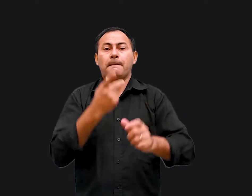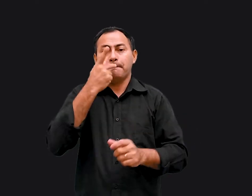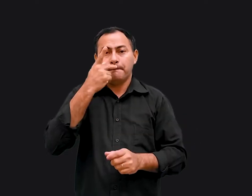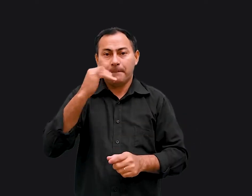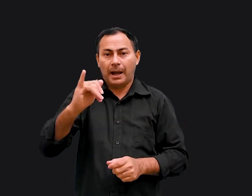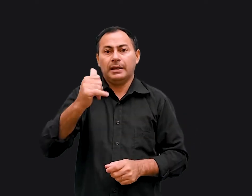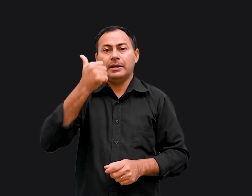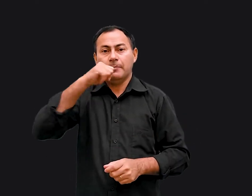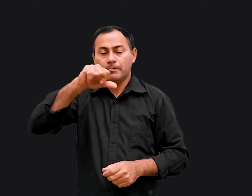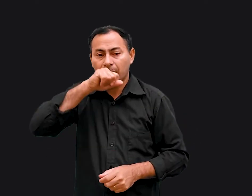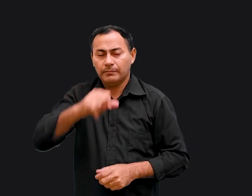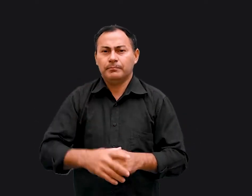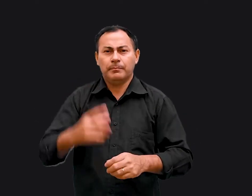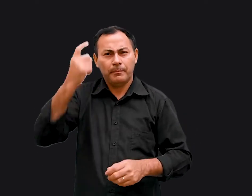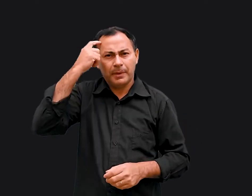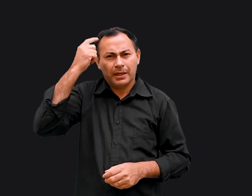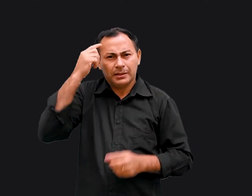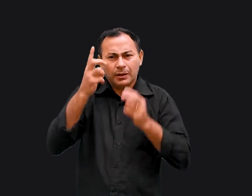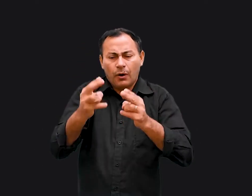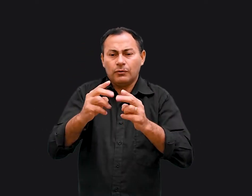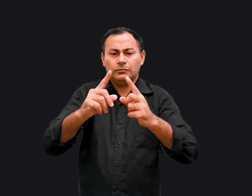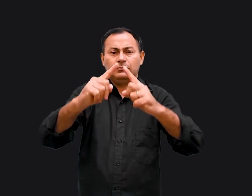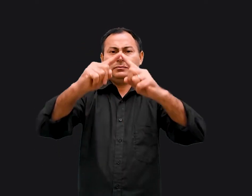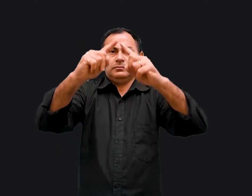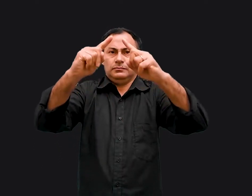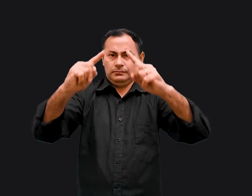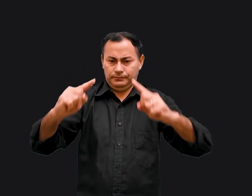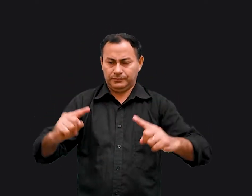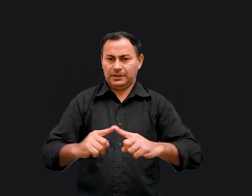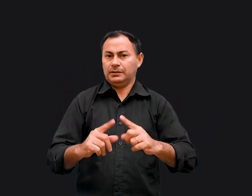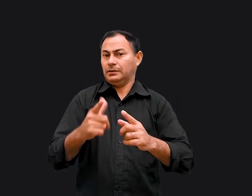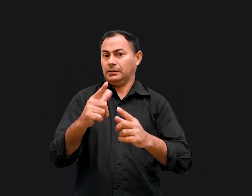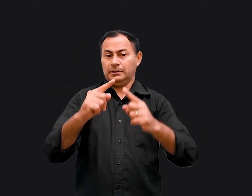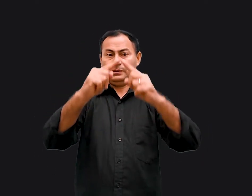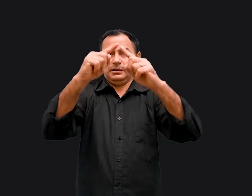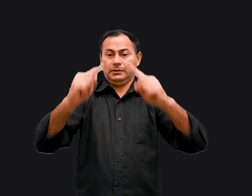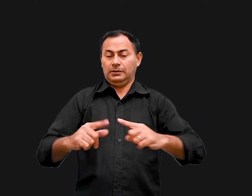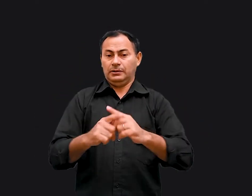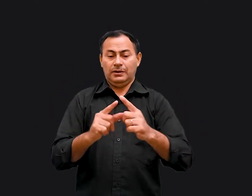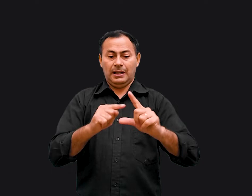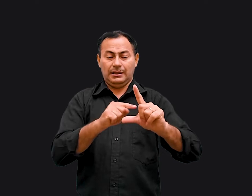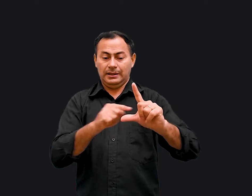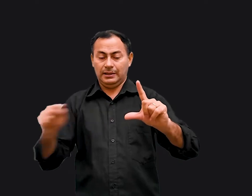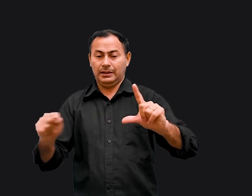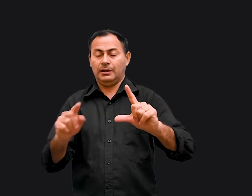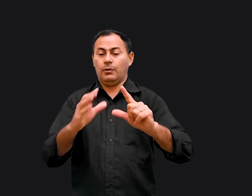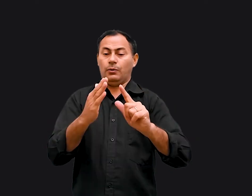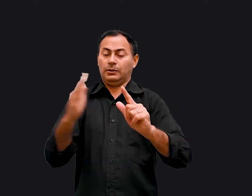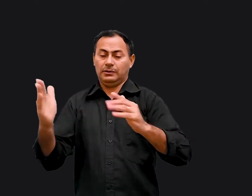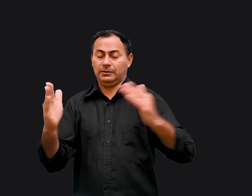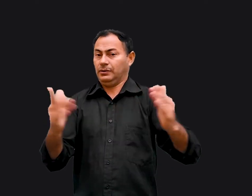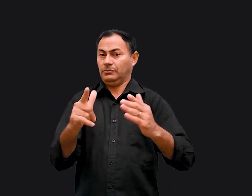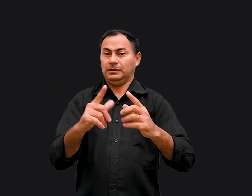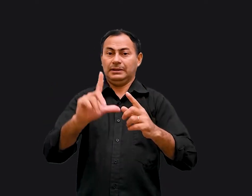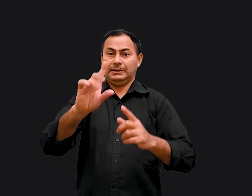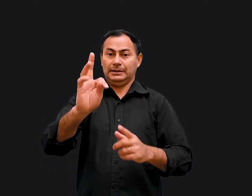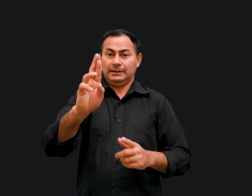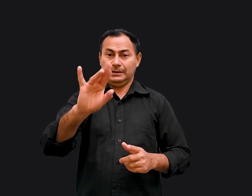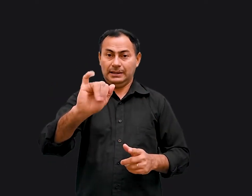pais. Pense nisso como se fosse um triângulo. Um triângulo não existe sem a linha de baixo, ou sem um de seus lados. A